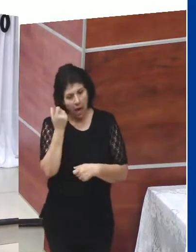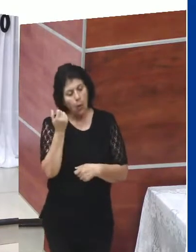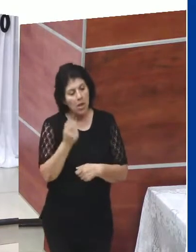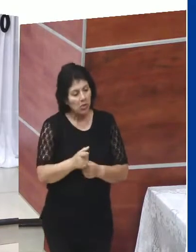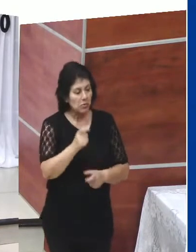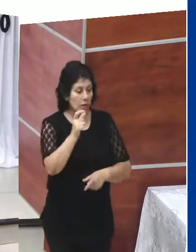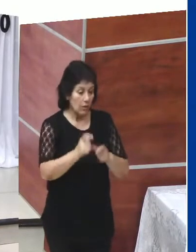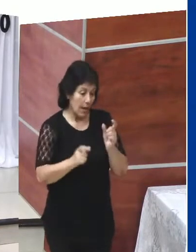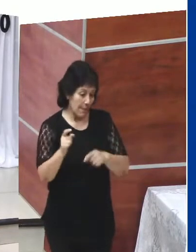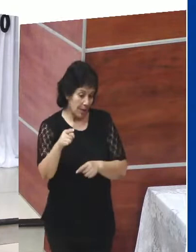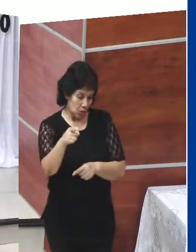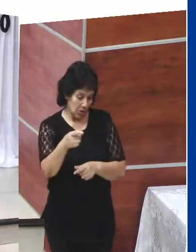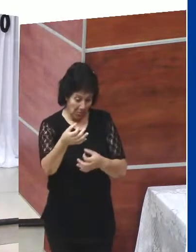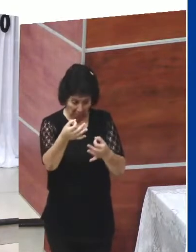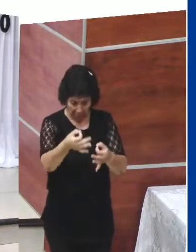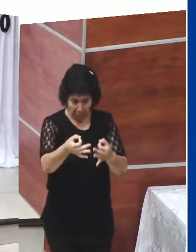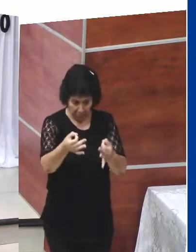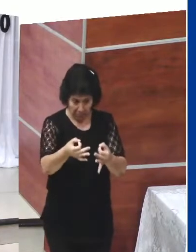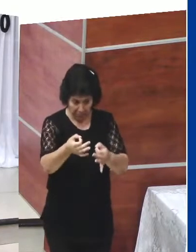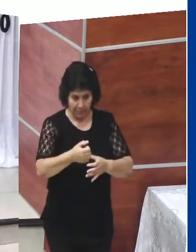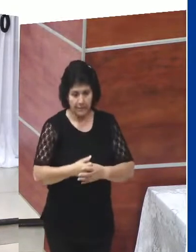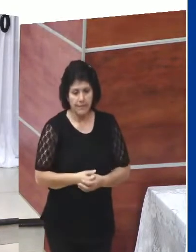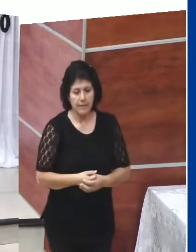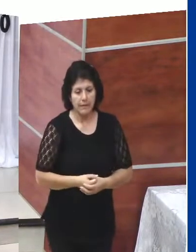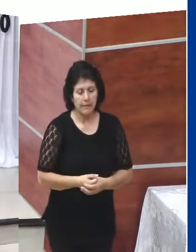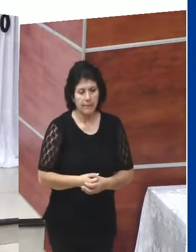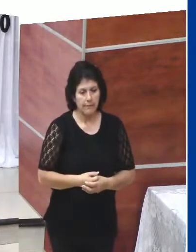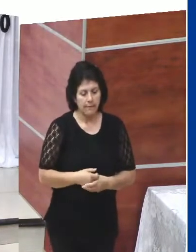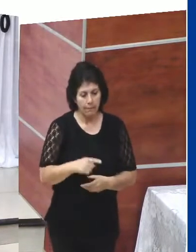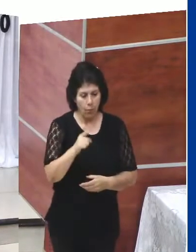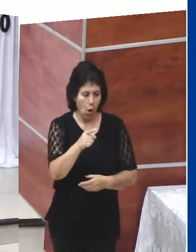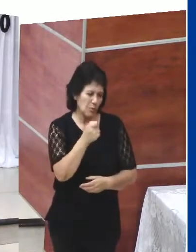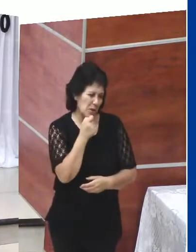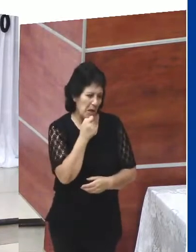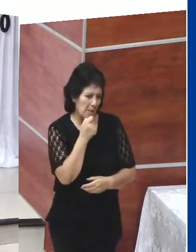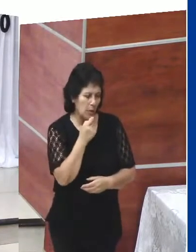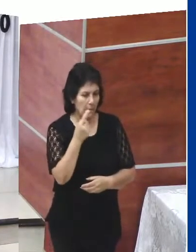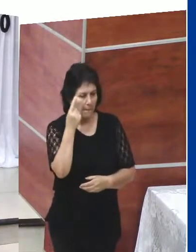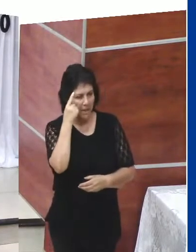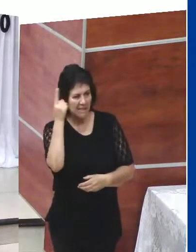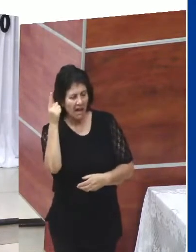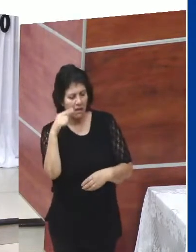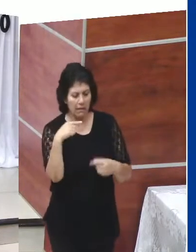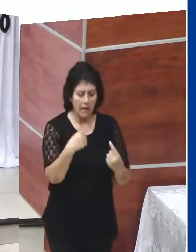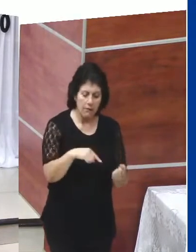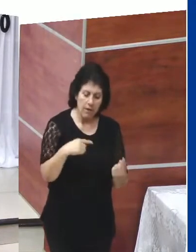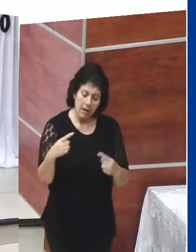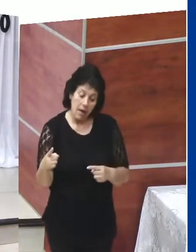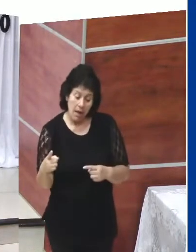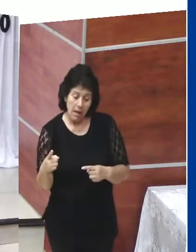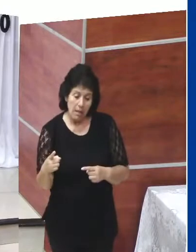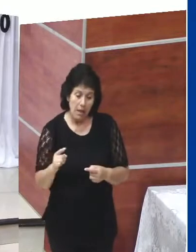de profundidad. Piensa distinto, piensa más profundo,